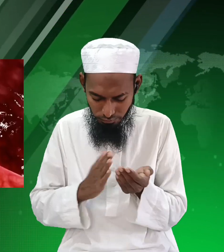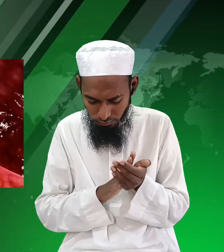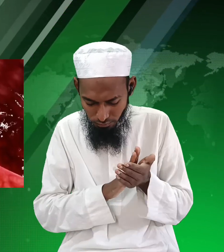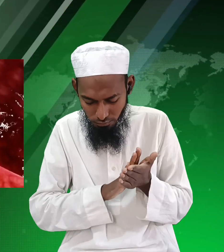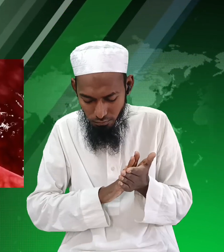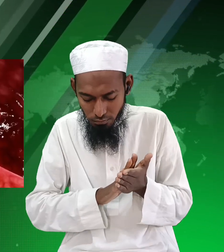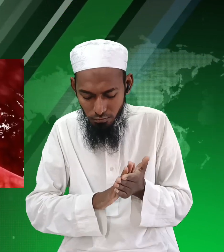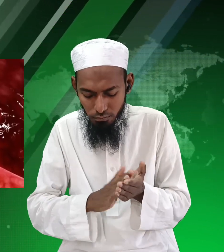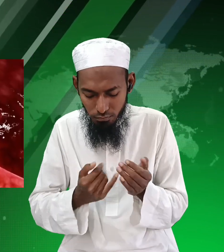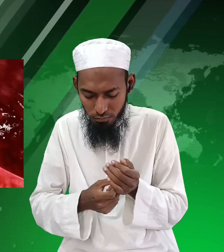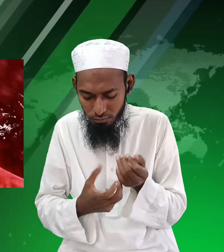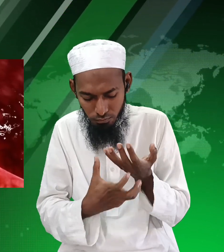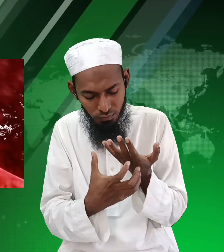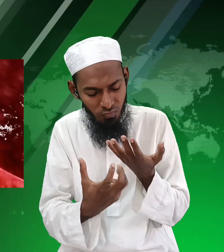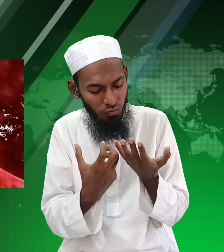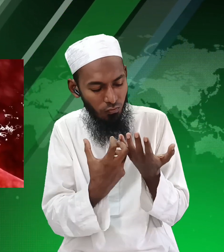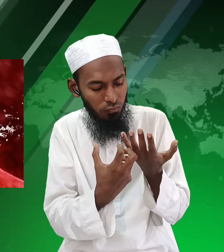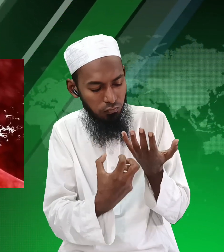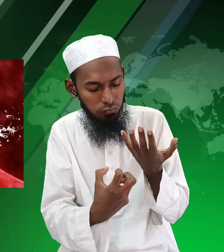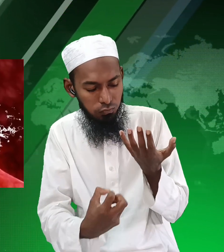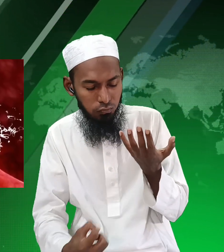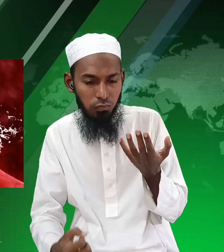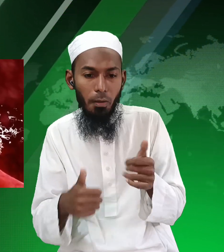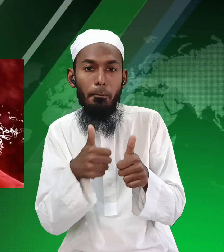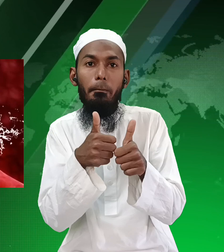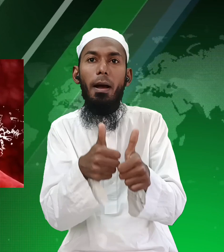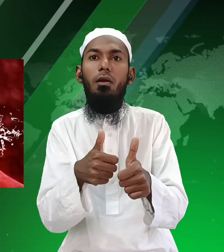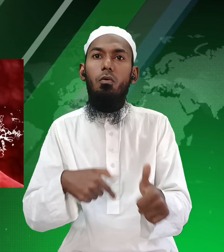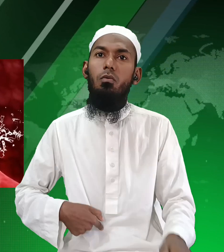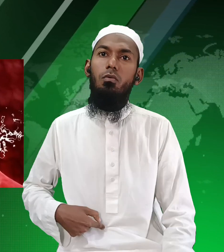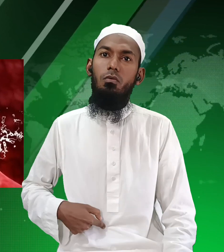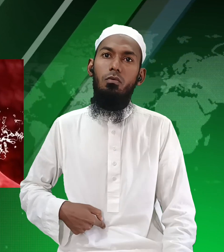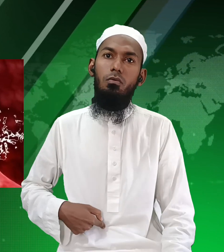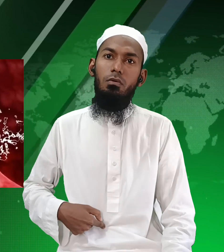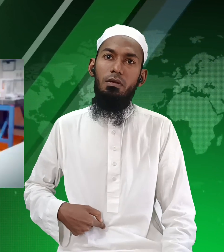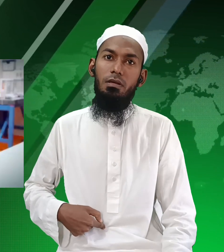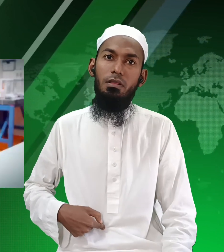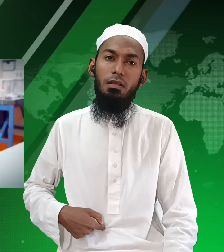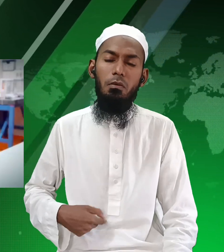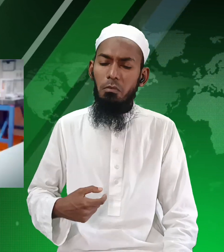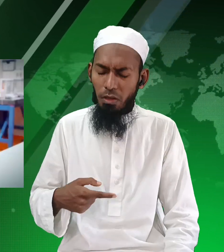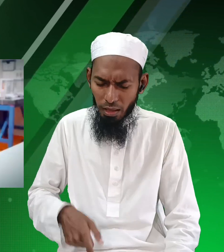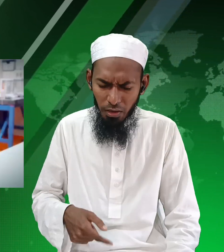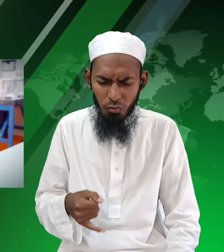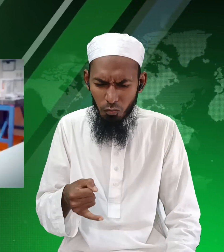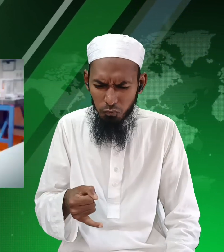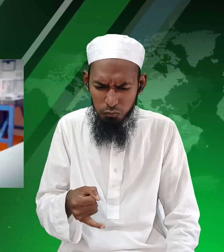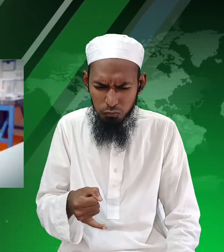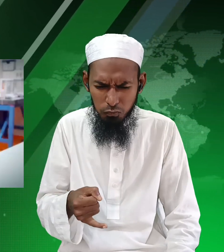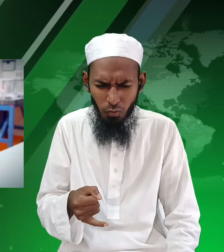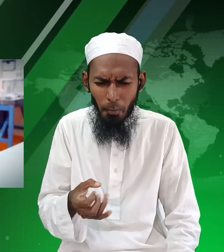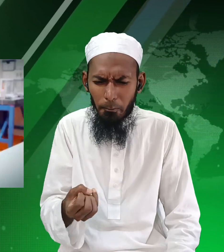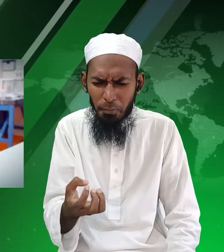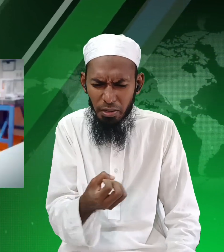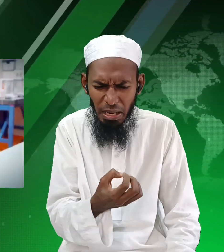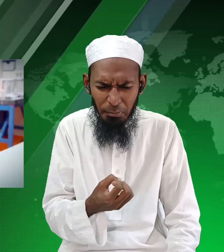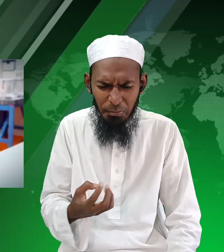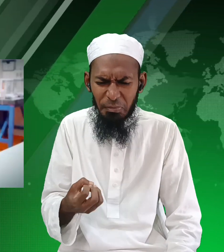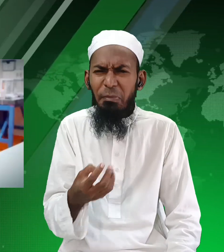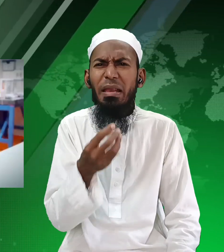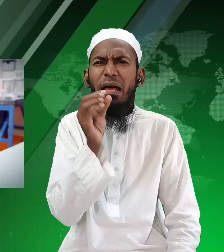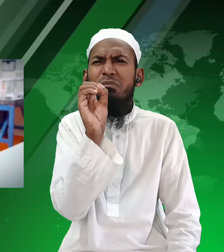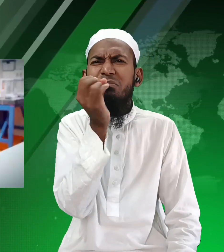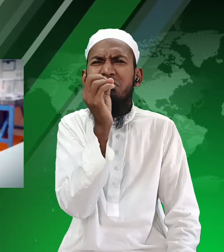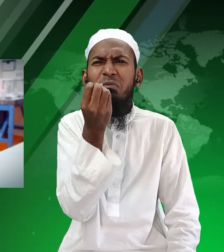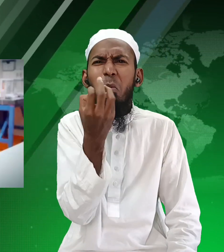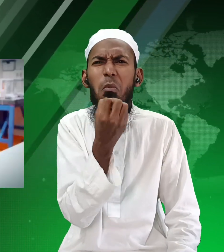হয়ে কিন্তু আপনার রক্তের যে প্রোটিন গুলো আছে তারাও কিন্তু পাস হয়ে প্রস্রাবের সাথে বের হয়ে যাবে। তো যখন প্রস্রাবে প্রচুর পরিমাণে অ্যালবুমিন বা প্রোটিন